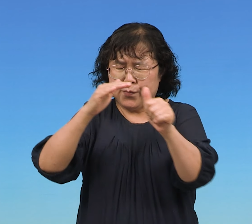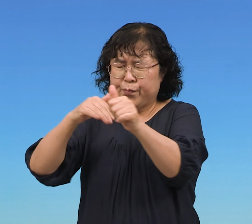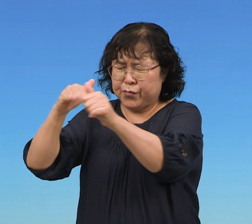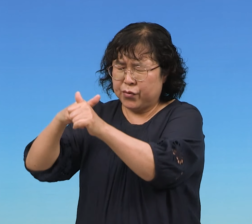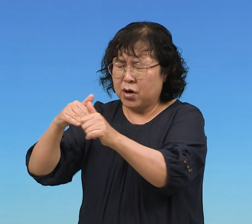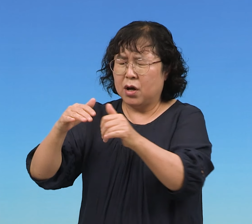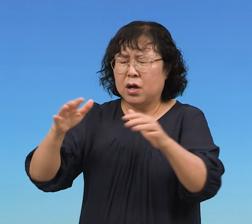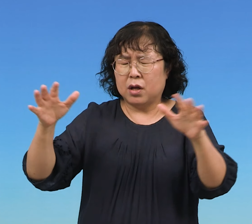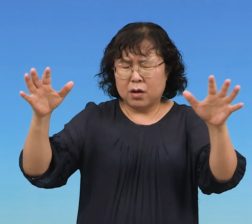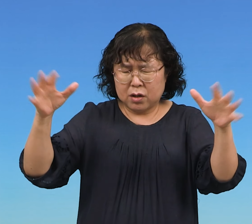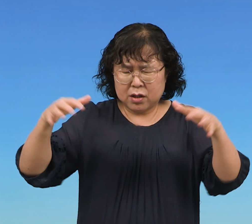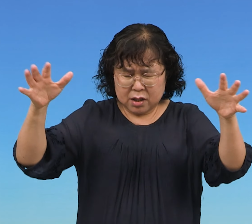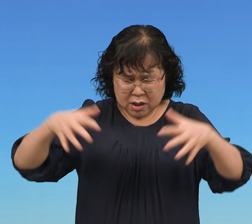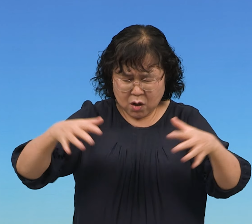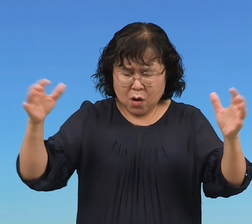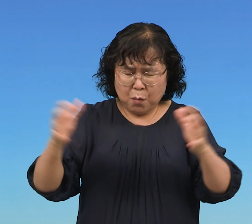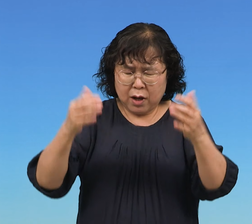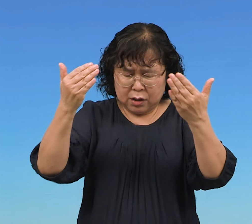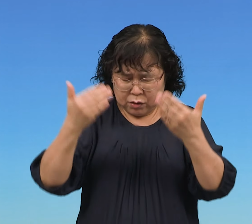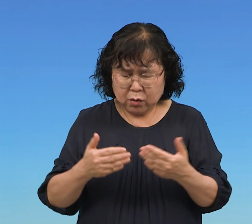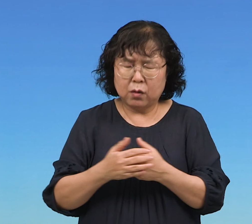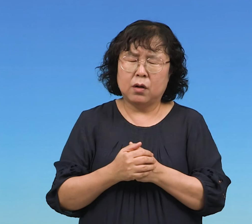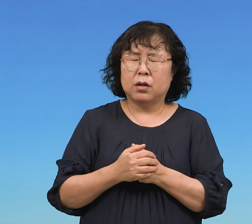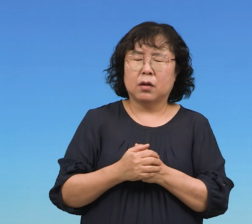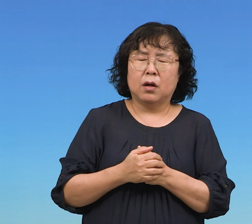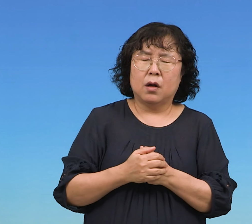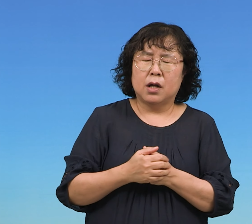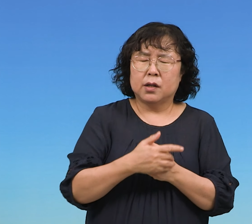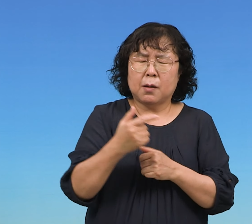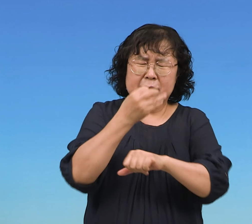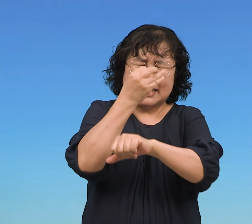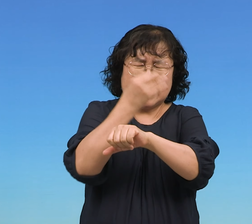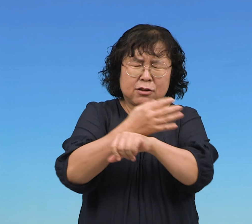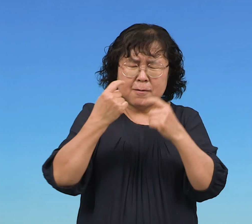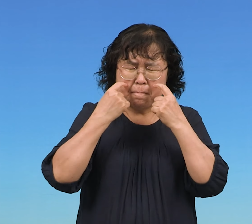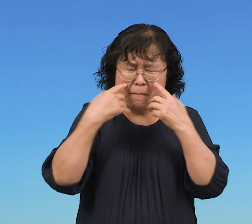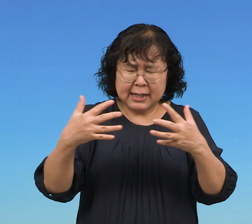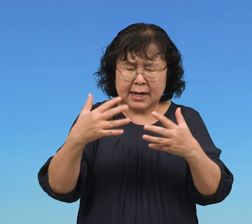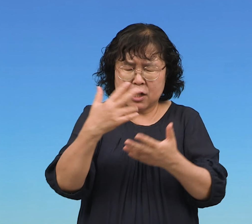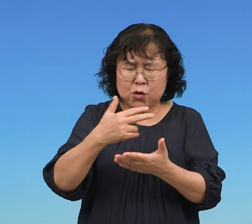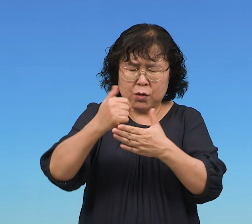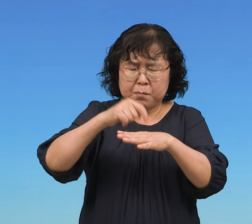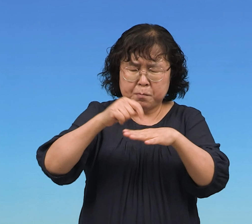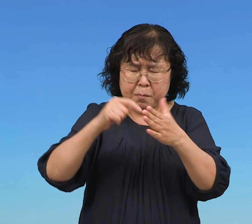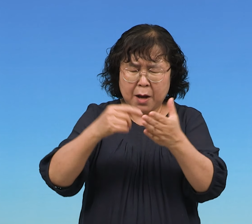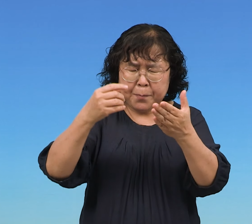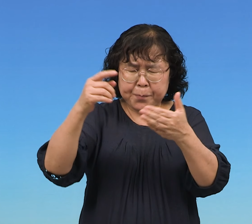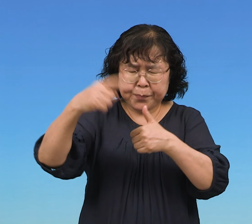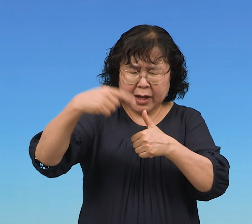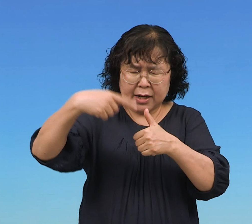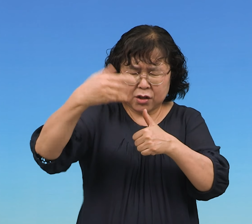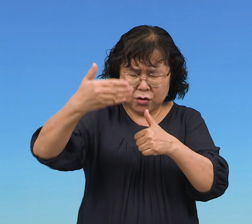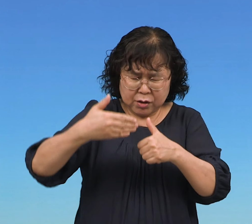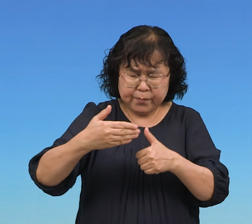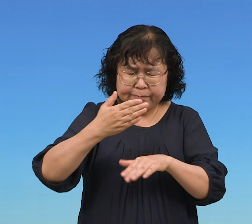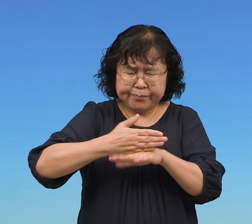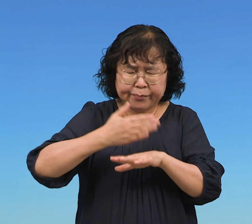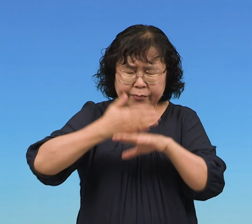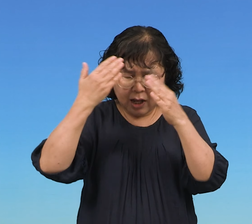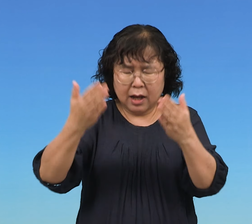불러 모아주시고, 오늘 너무나 단순하면서 너무나 선명한 주님의 마음을 전해주신 것